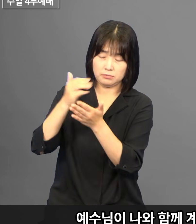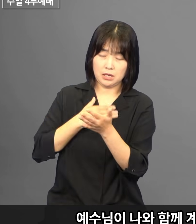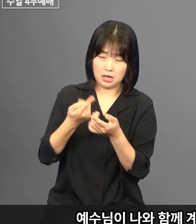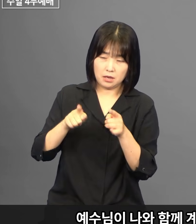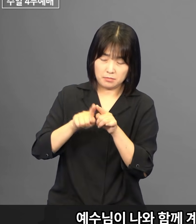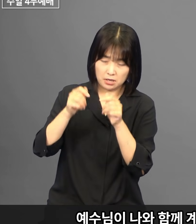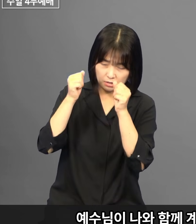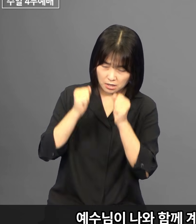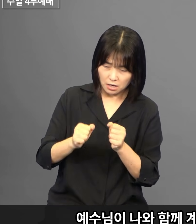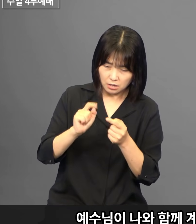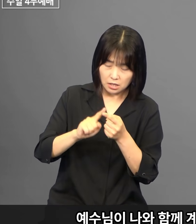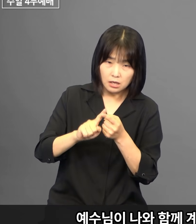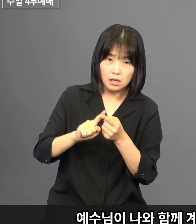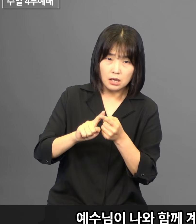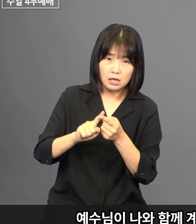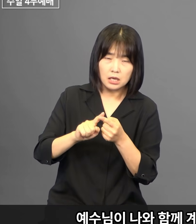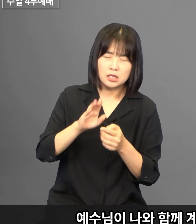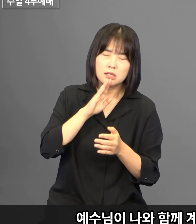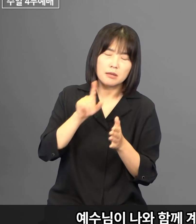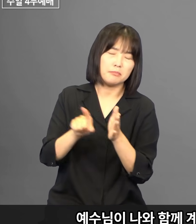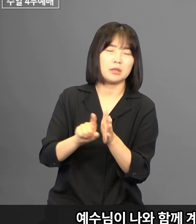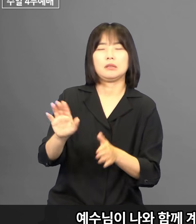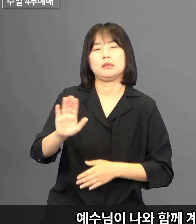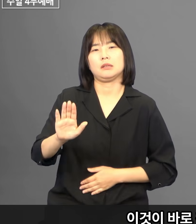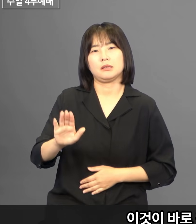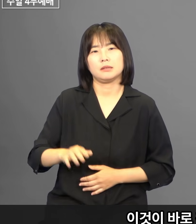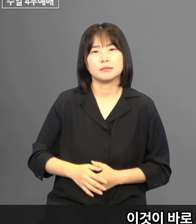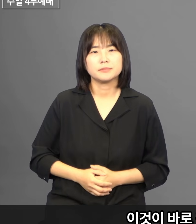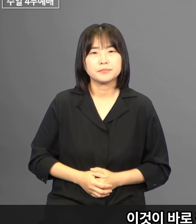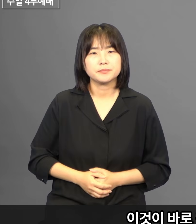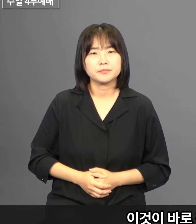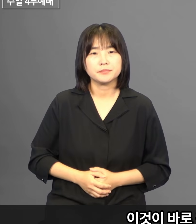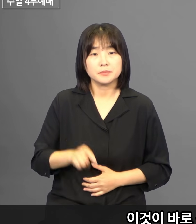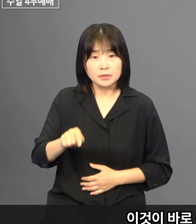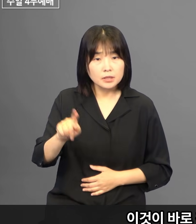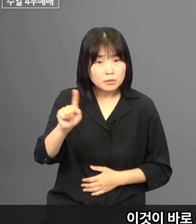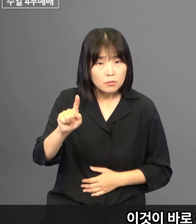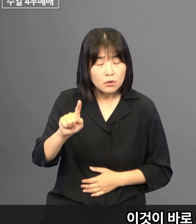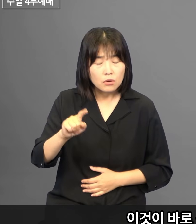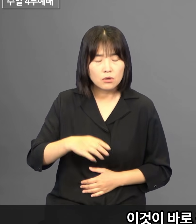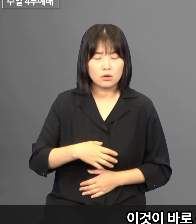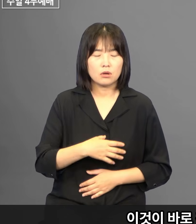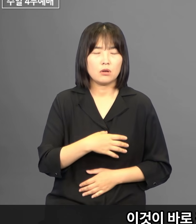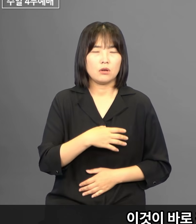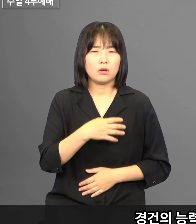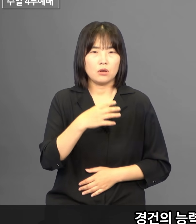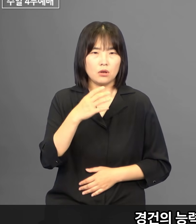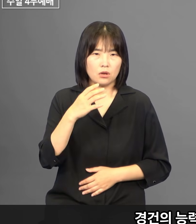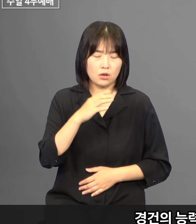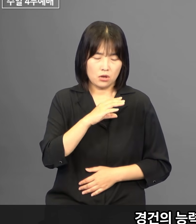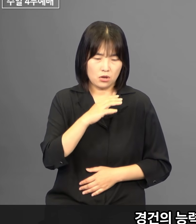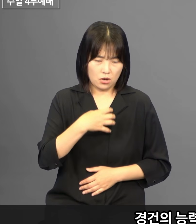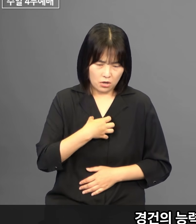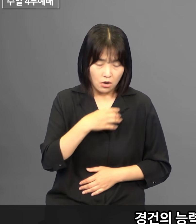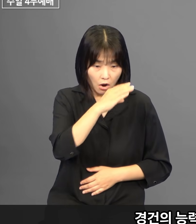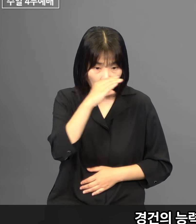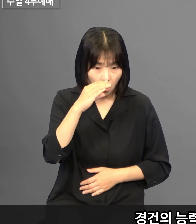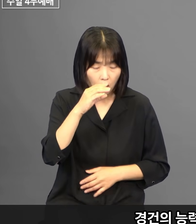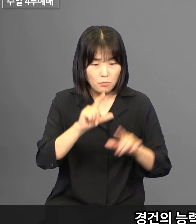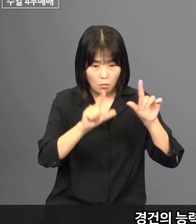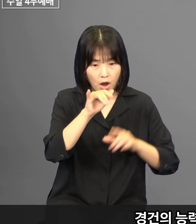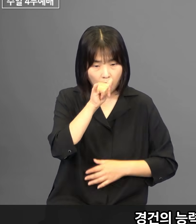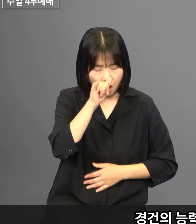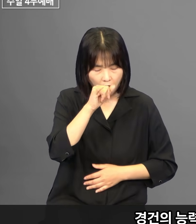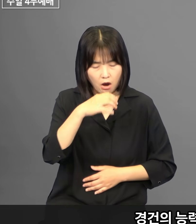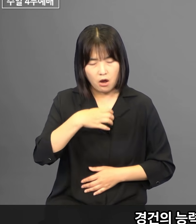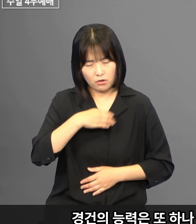계신 것을 실제로 믿지 않는 거죠. 이것이 바로 경건의 모양은 있는데 경건의 능력은 부인하는